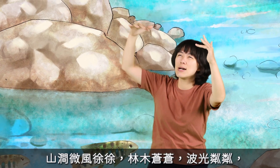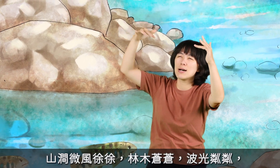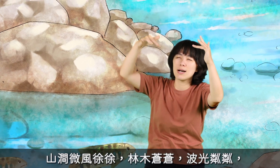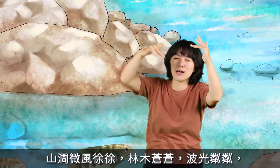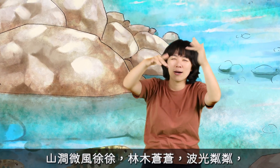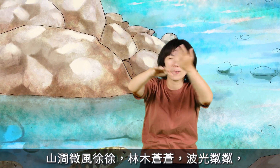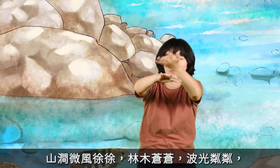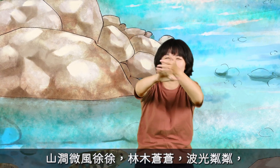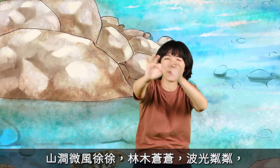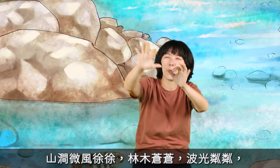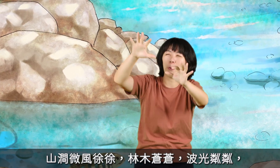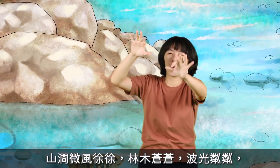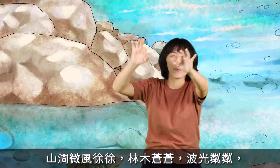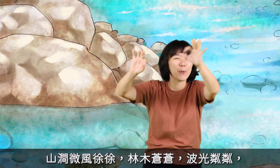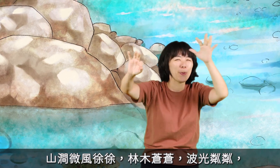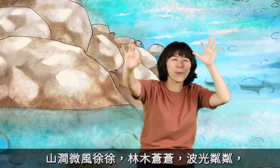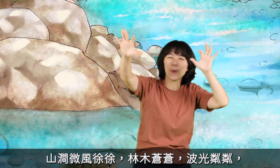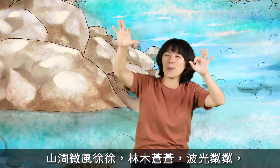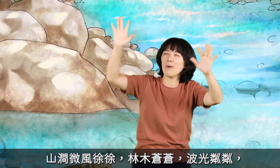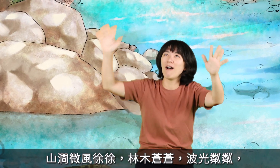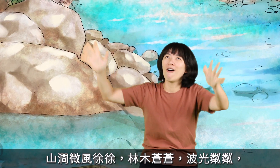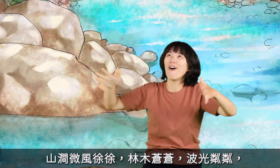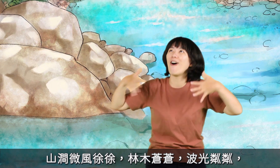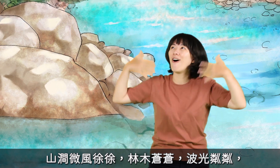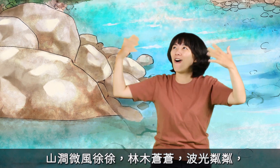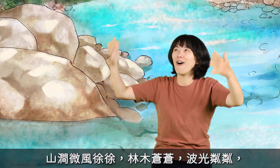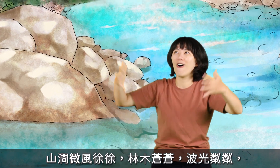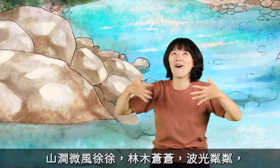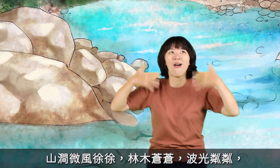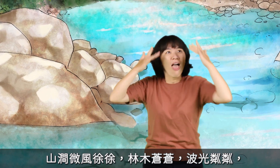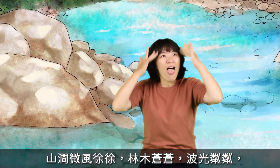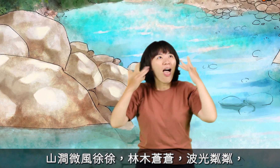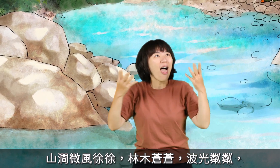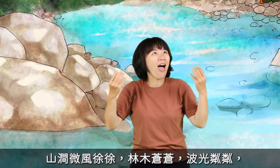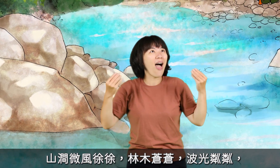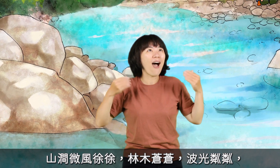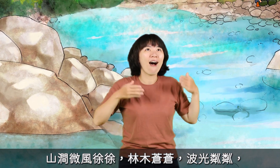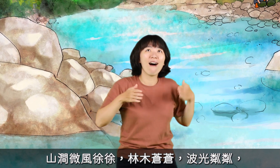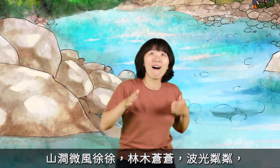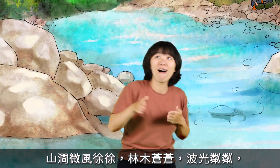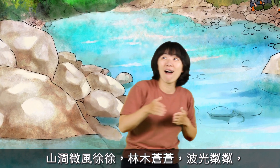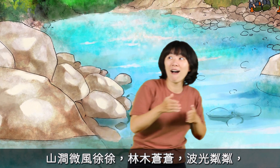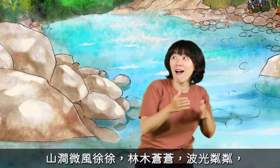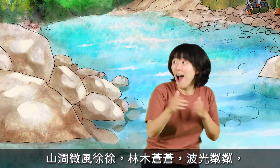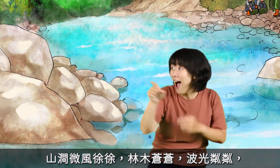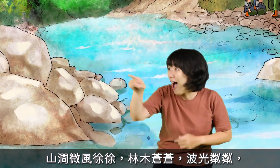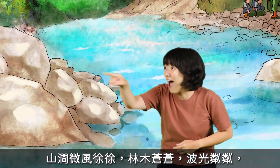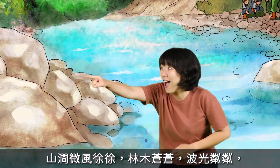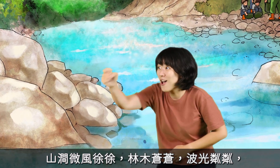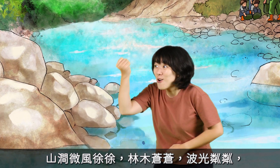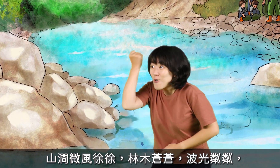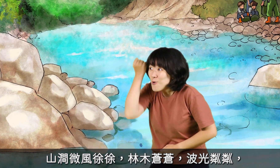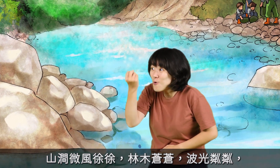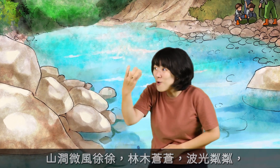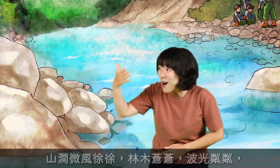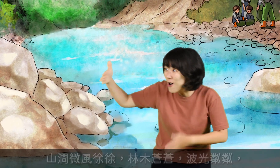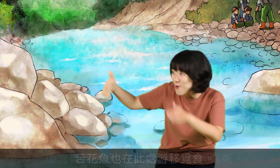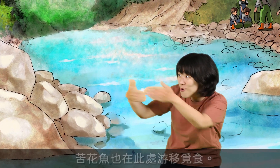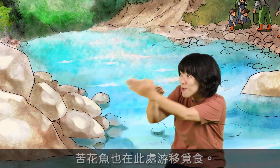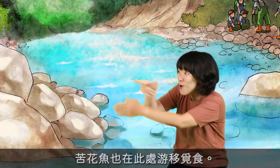山涧微风徐徐，林木苍苍，波光粼粼，苦